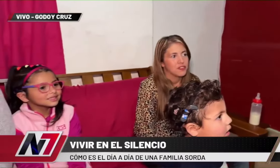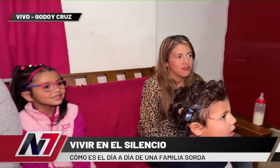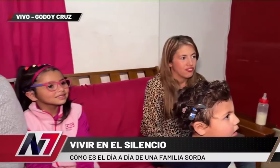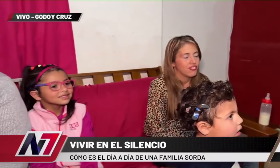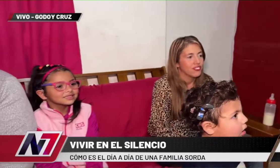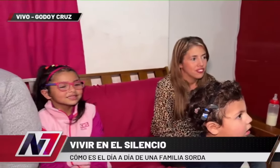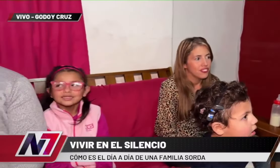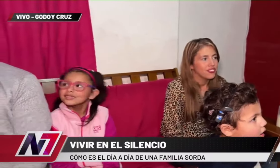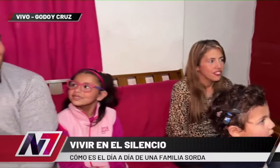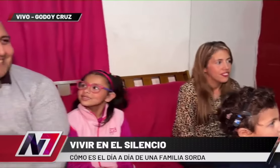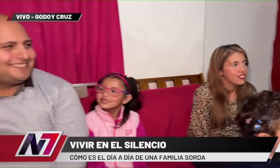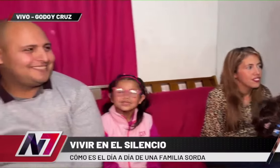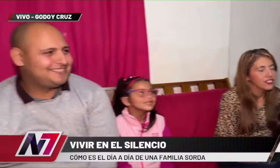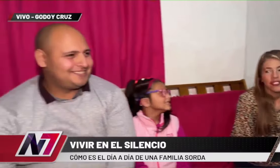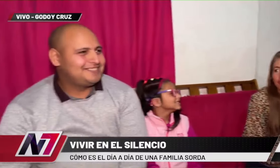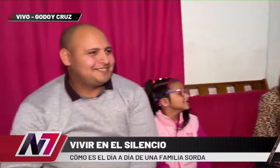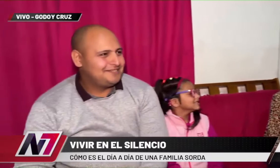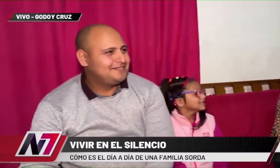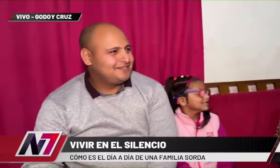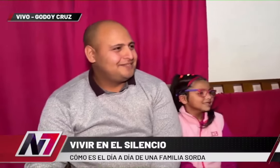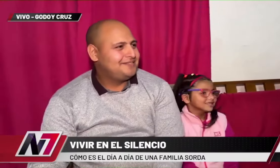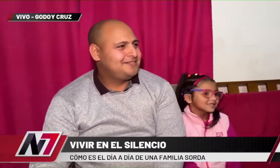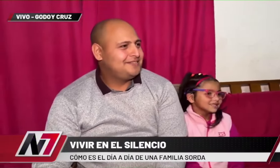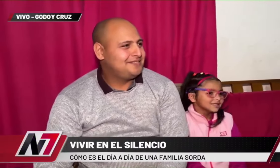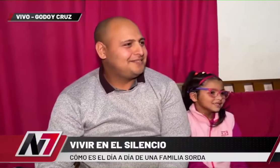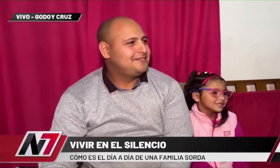la lengua de señas. Ahí qué nos dicen, a ver cómo es.